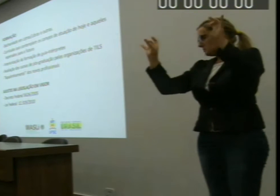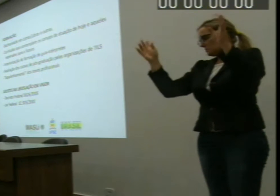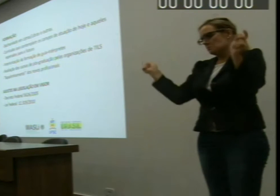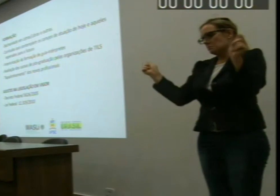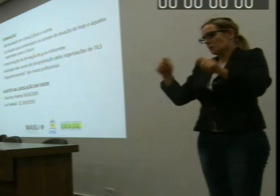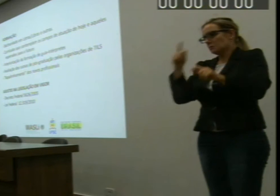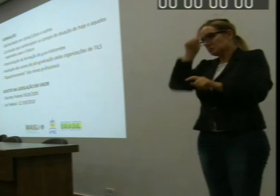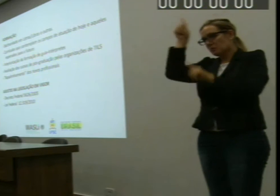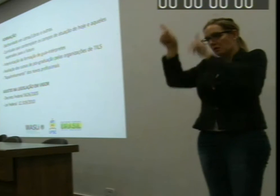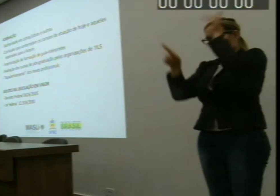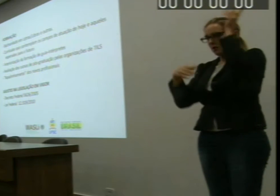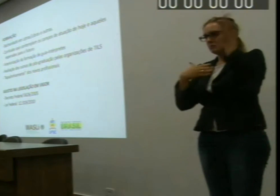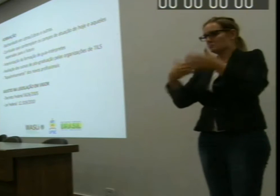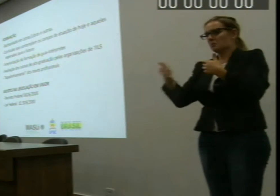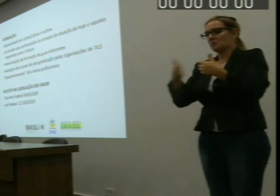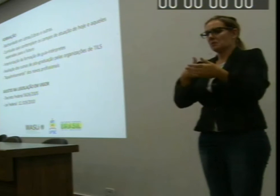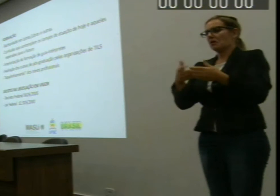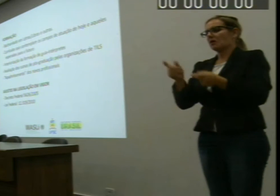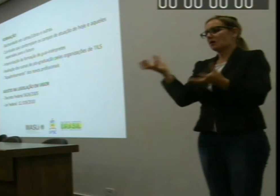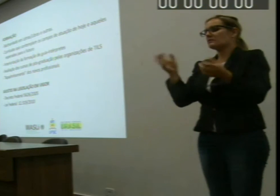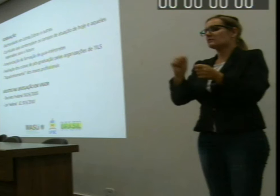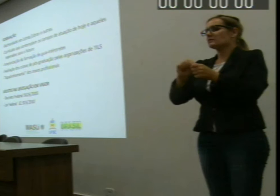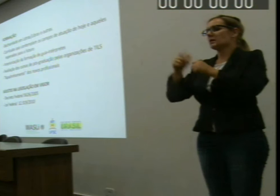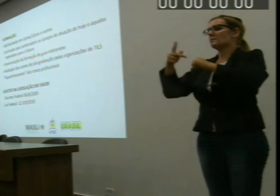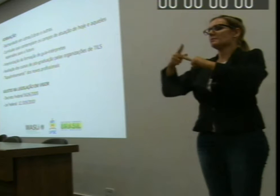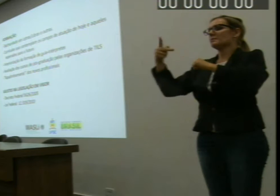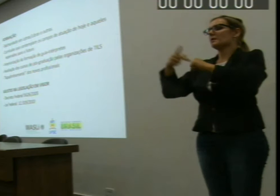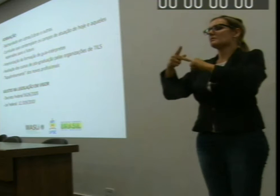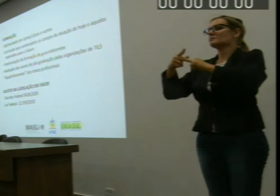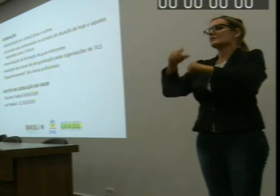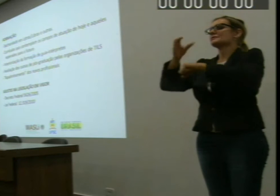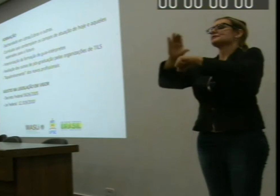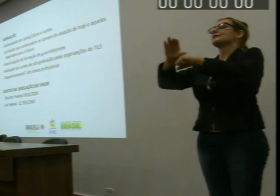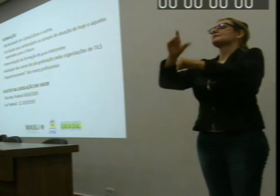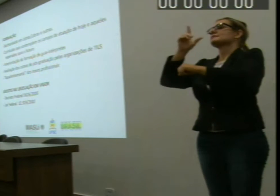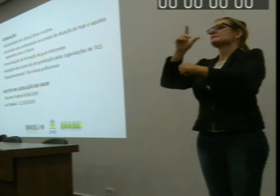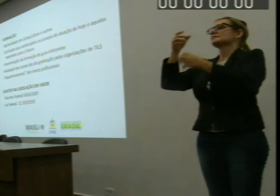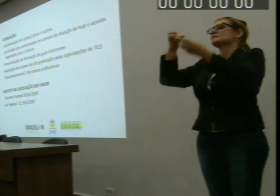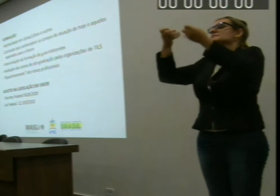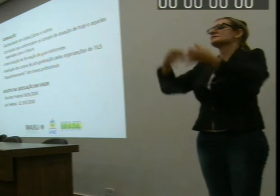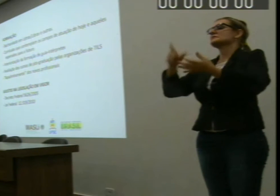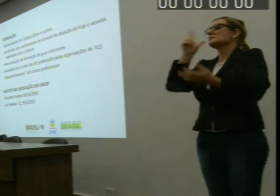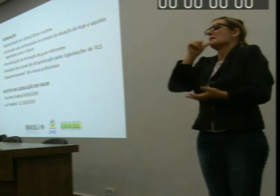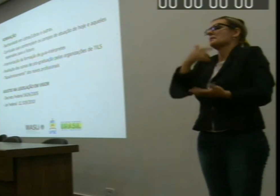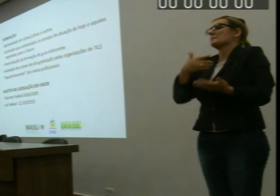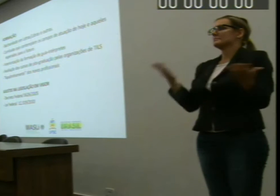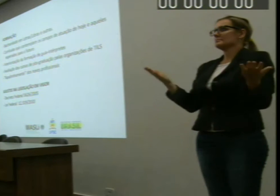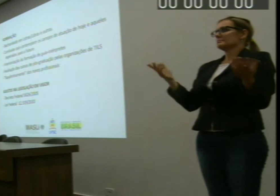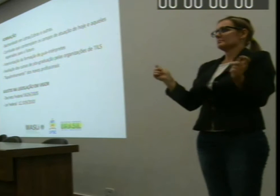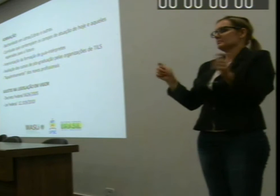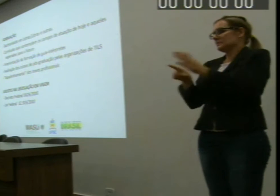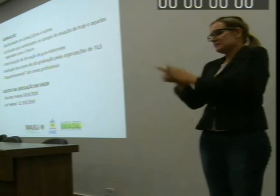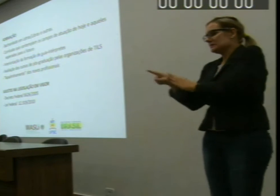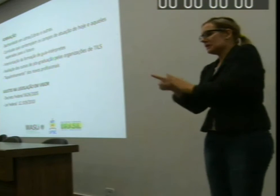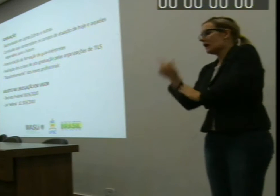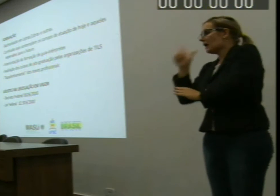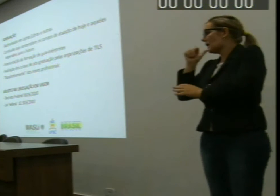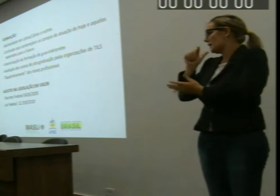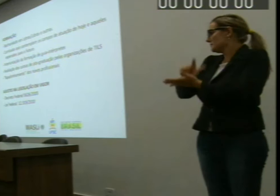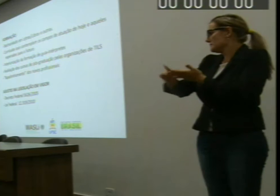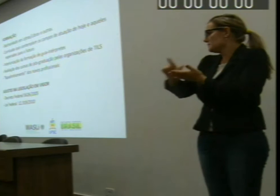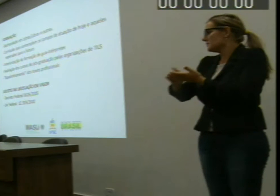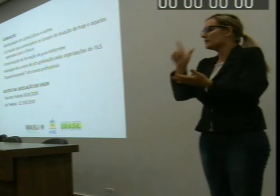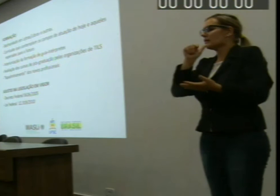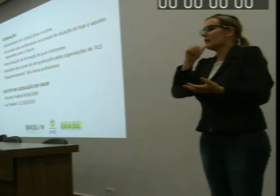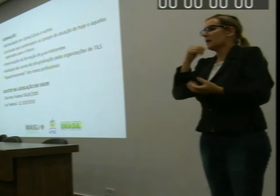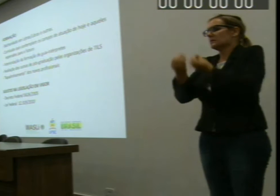pós-graduações quero fazer pós-graduações sobre a ciência da água pode para pesquisar água pureza da água como